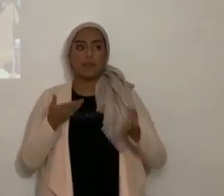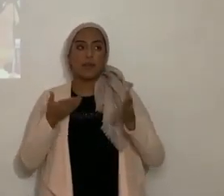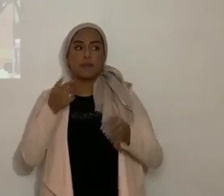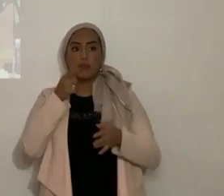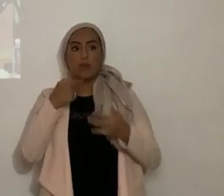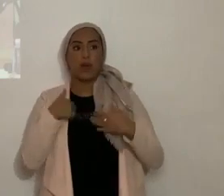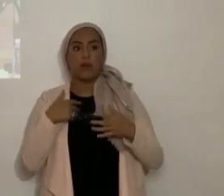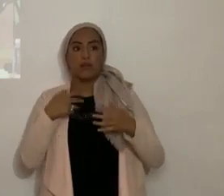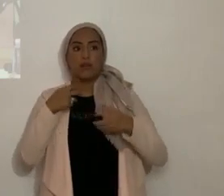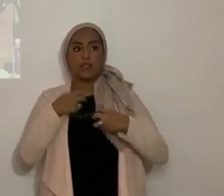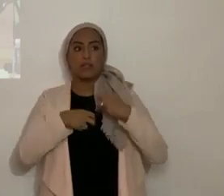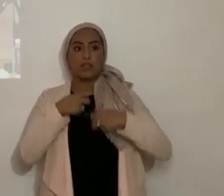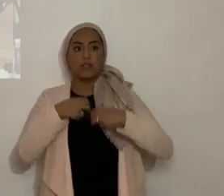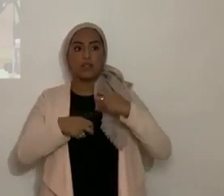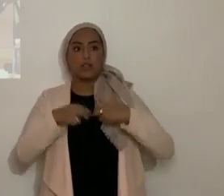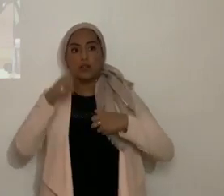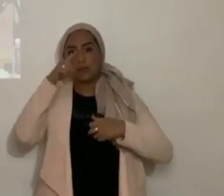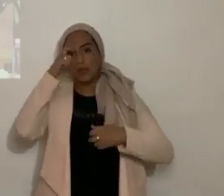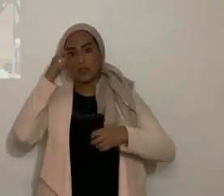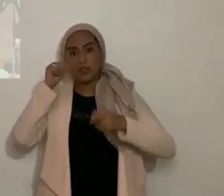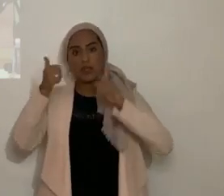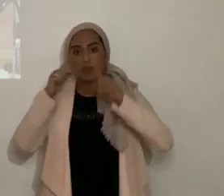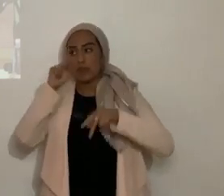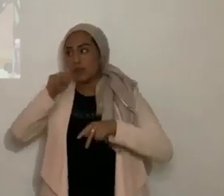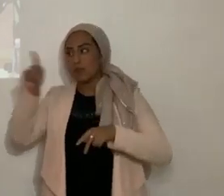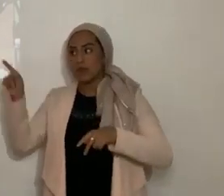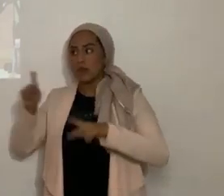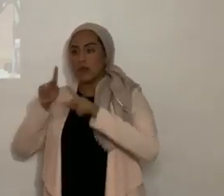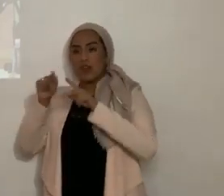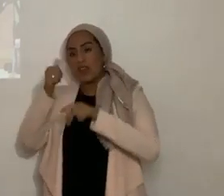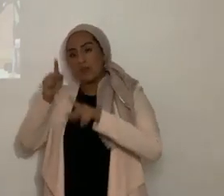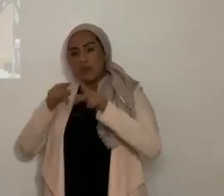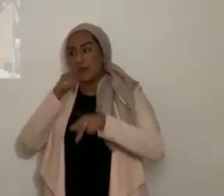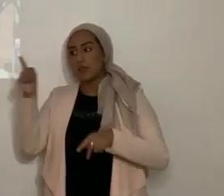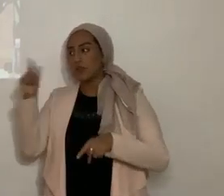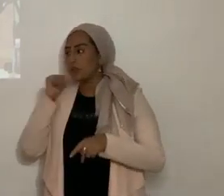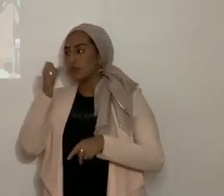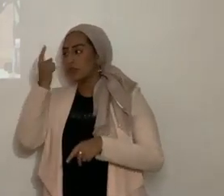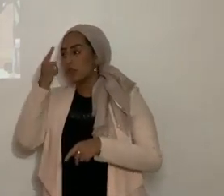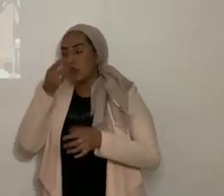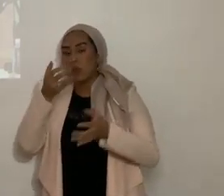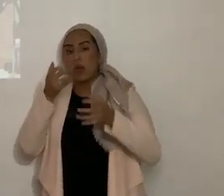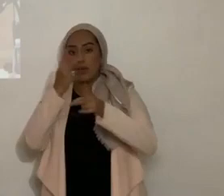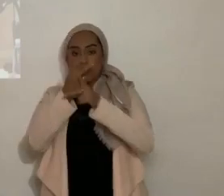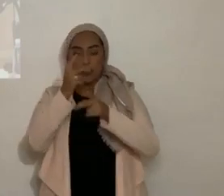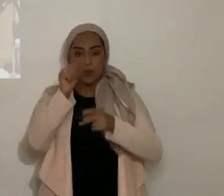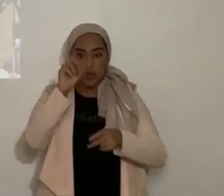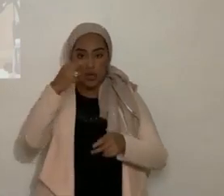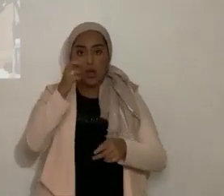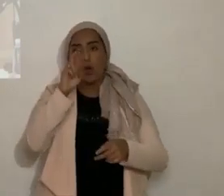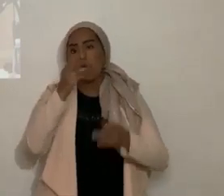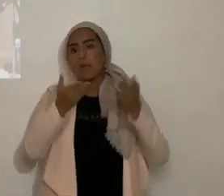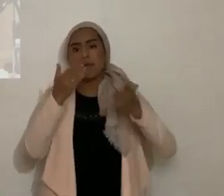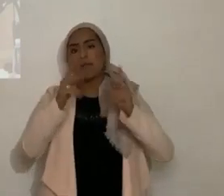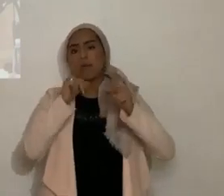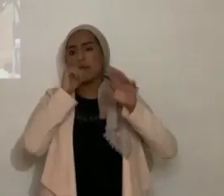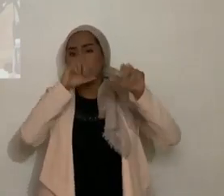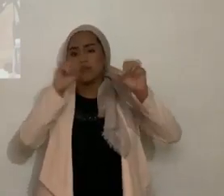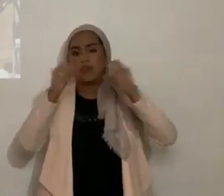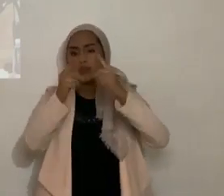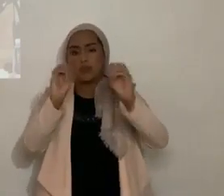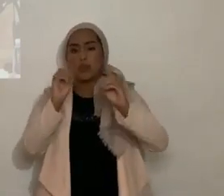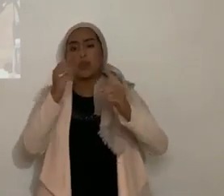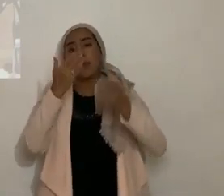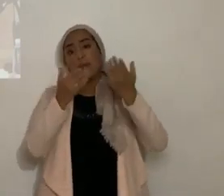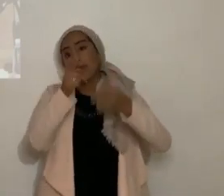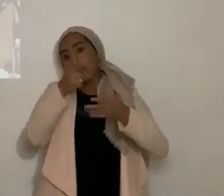tienes problemas porque los demás no entienden que tú quieres guardar la Torá? ¿O bien no te persiguen ni te calumnian, pero